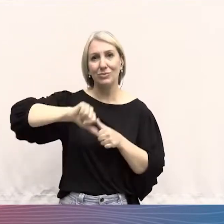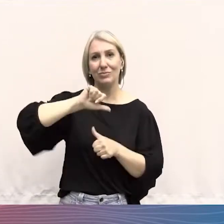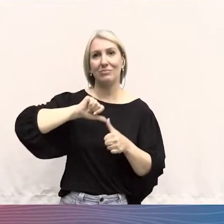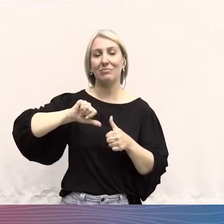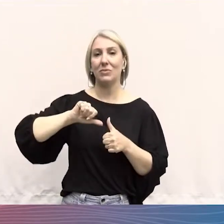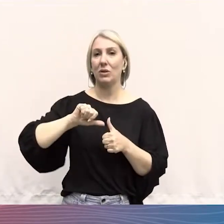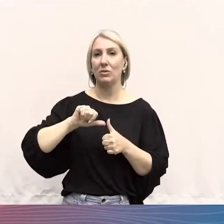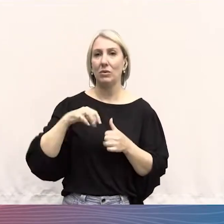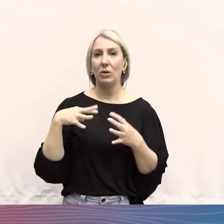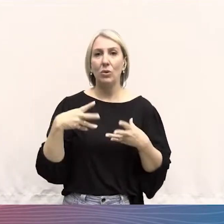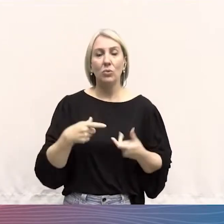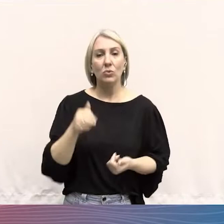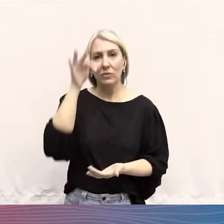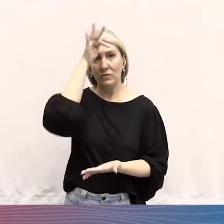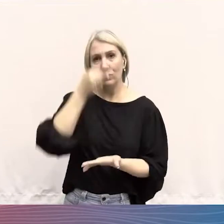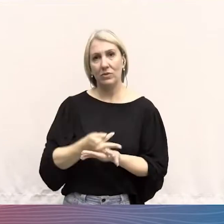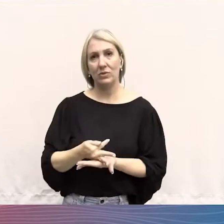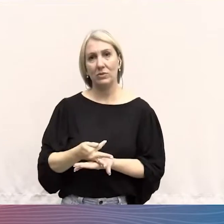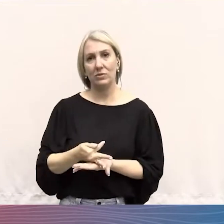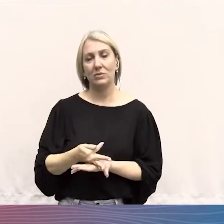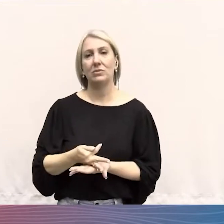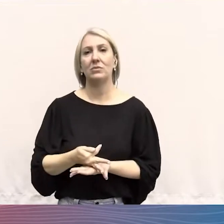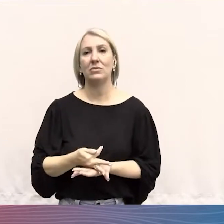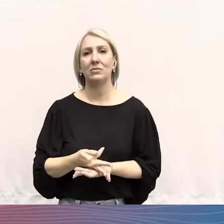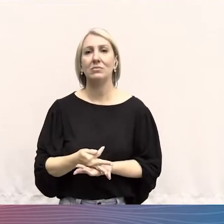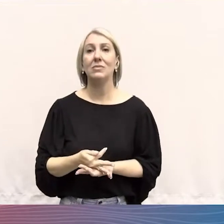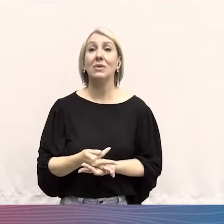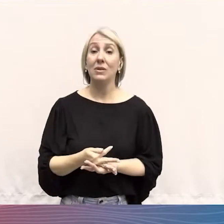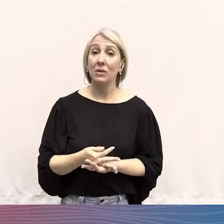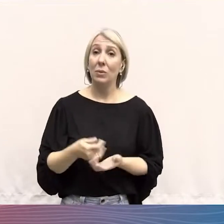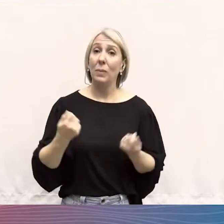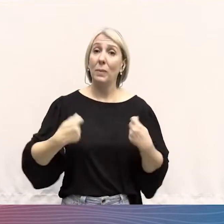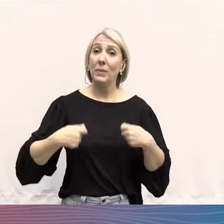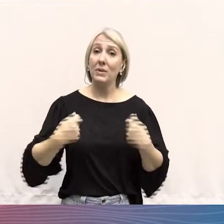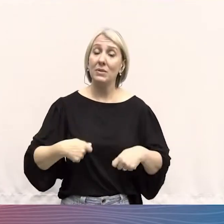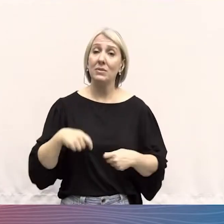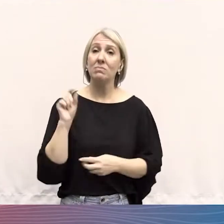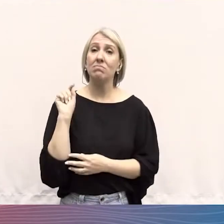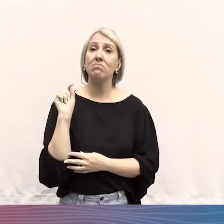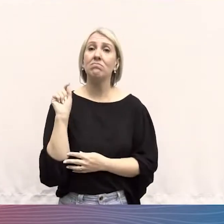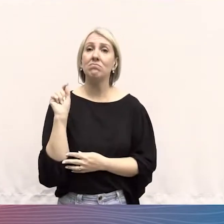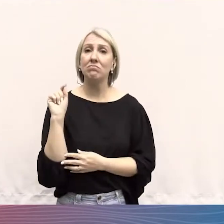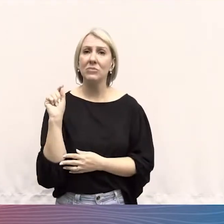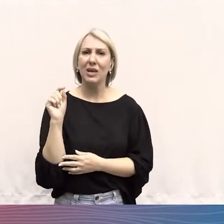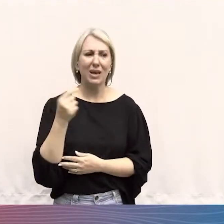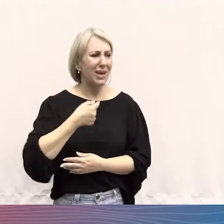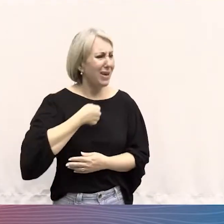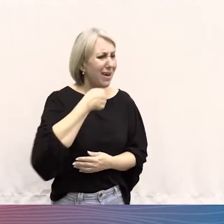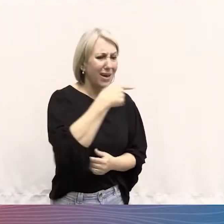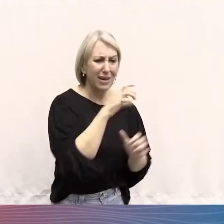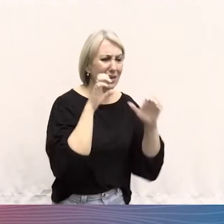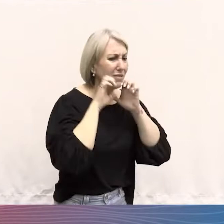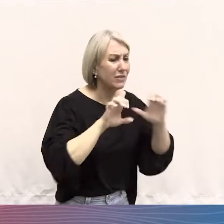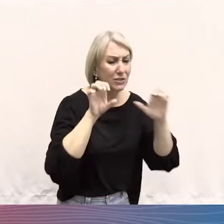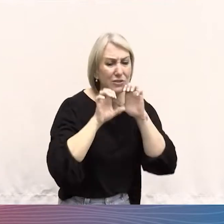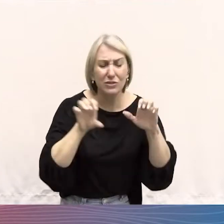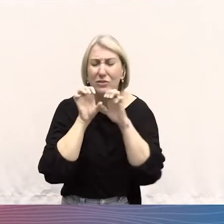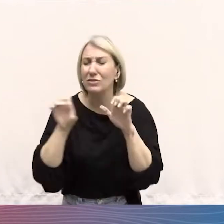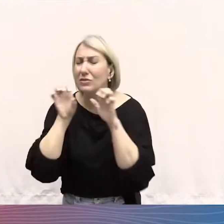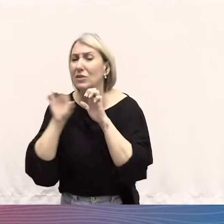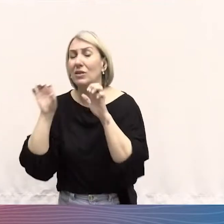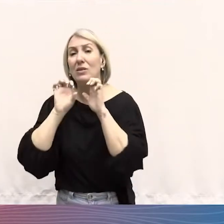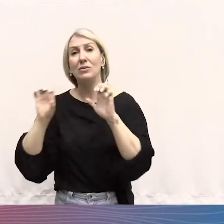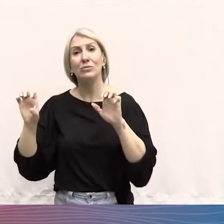pela fé. Então, nós devemos sair e pregar o evangelho, adoidado. Quanto mais